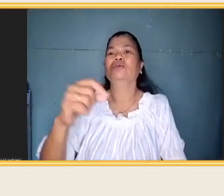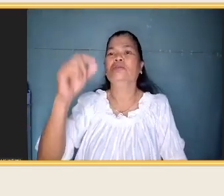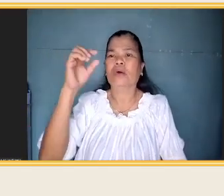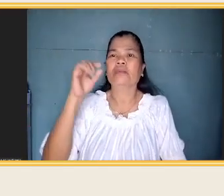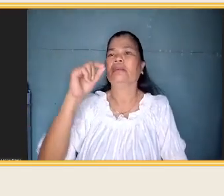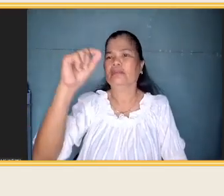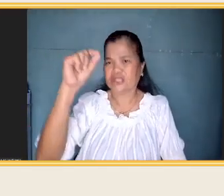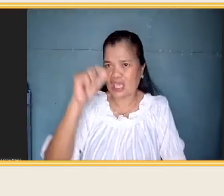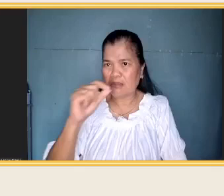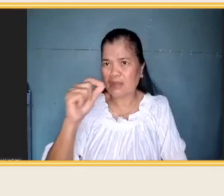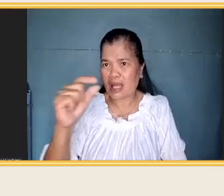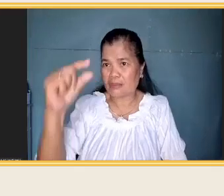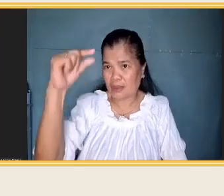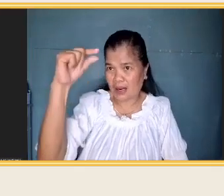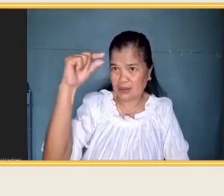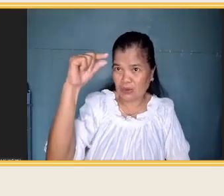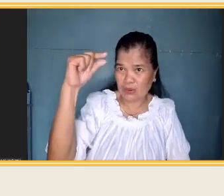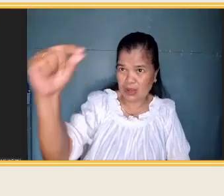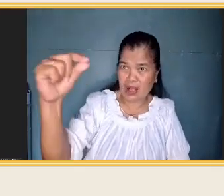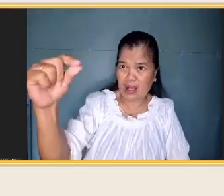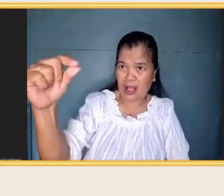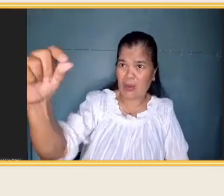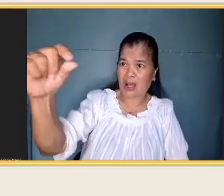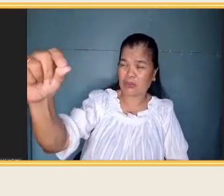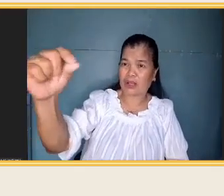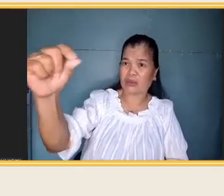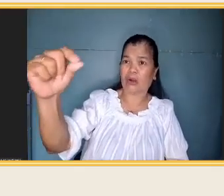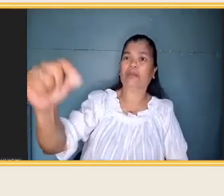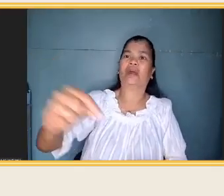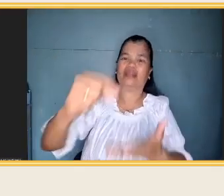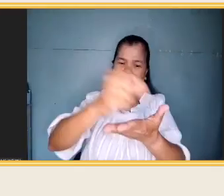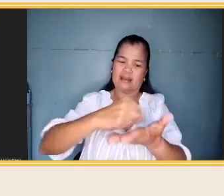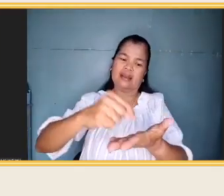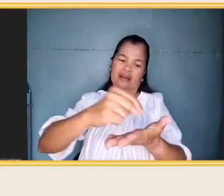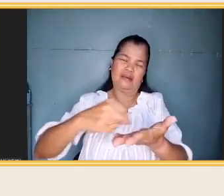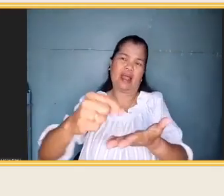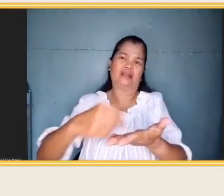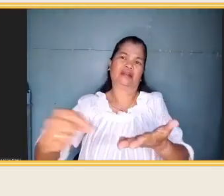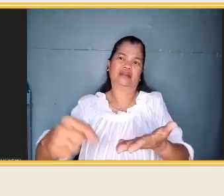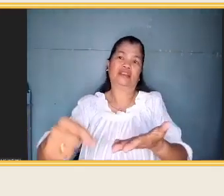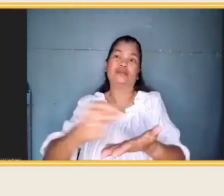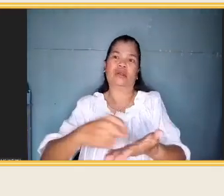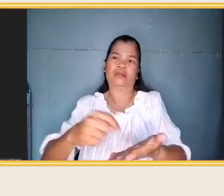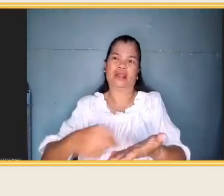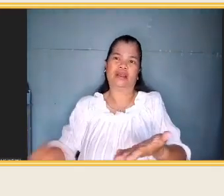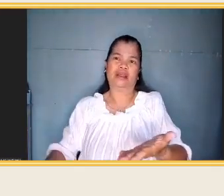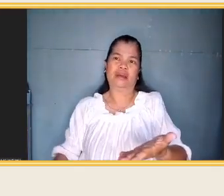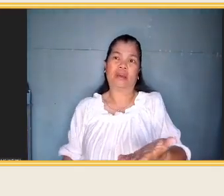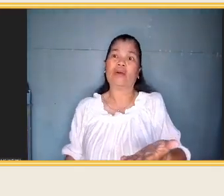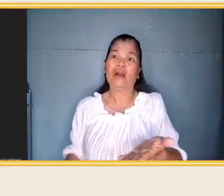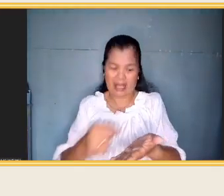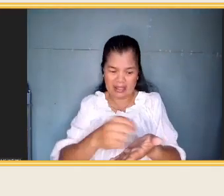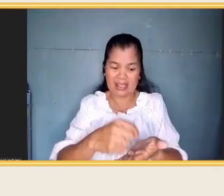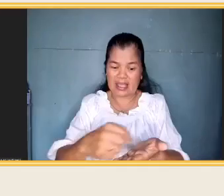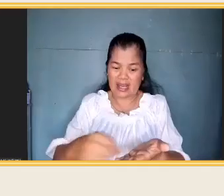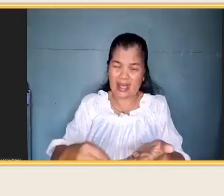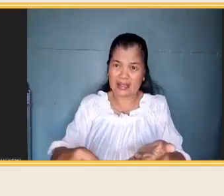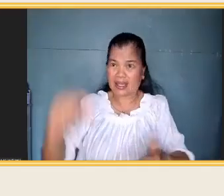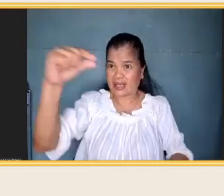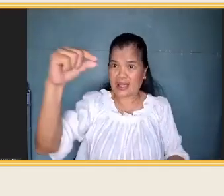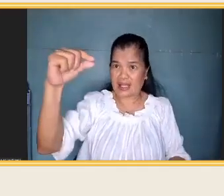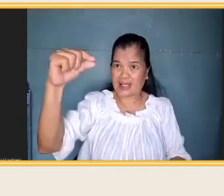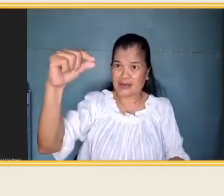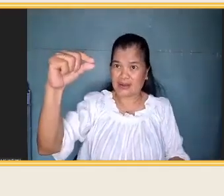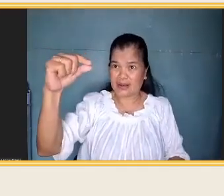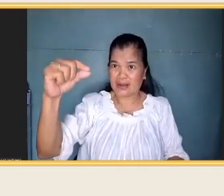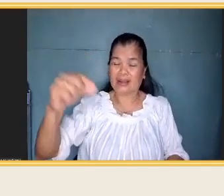Ballpen. Yung ballpen, same lang. Parang hawakan mo lang yung ballpen then write. That's ballpen. Pero ang write, ganyan lang. Hindi